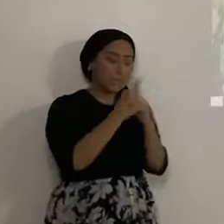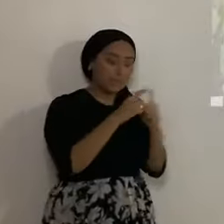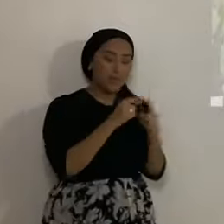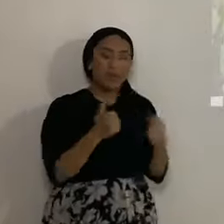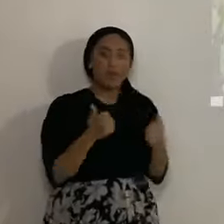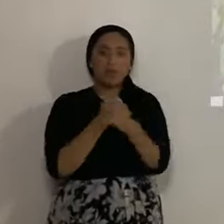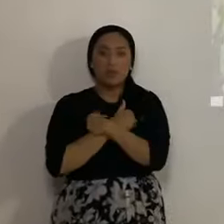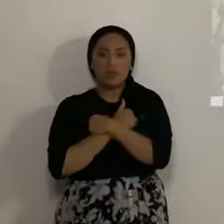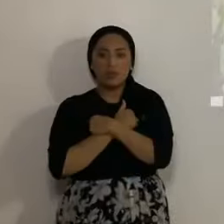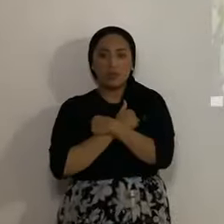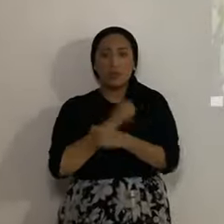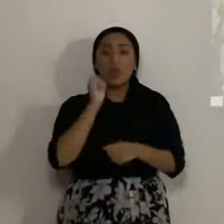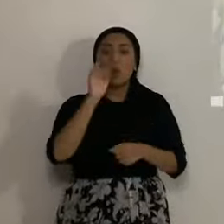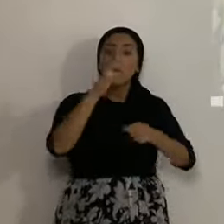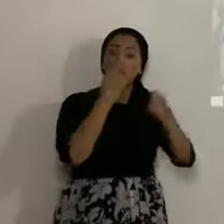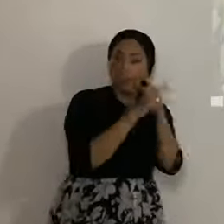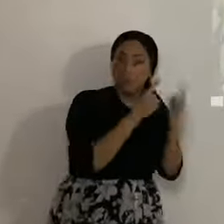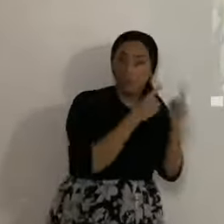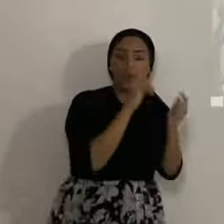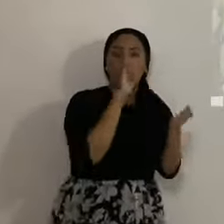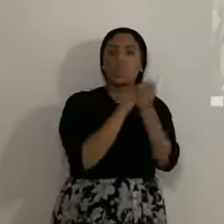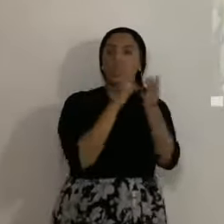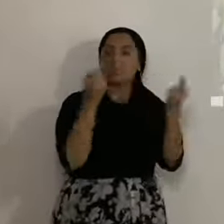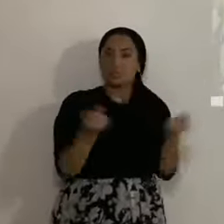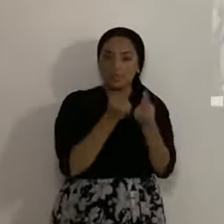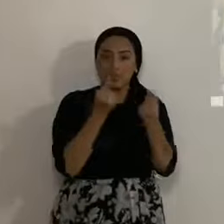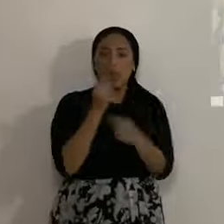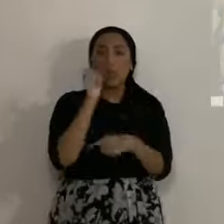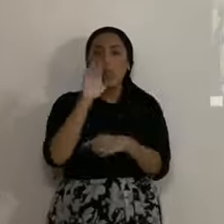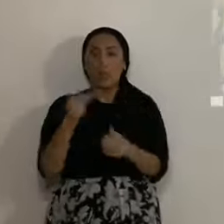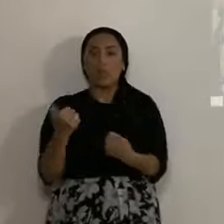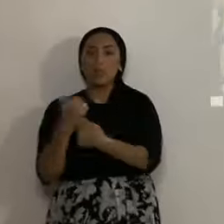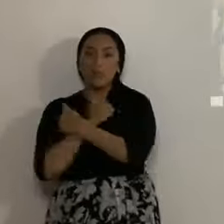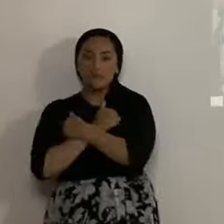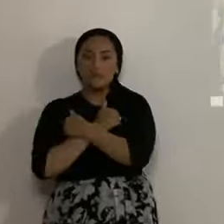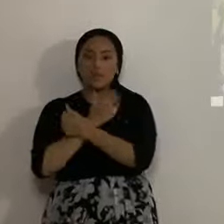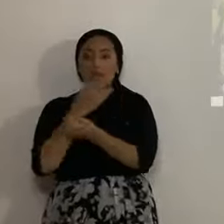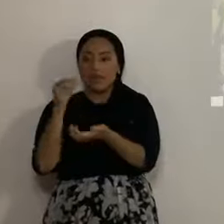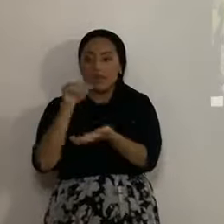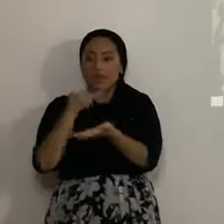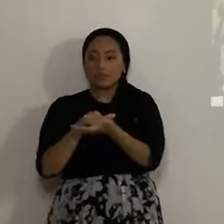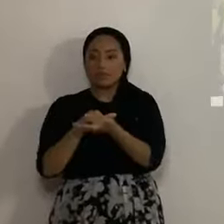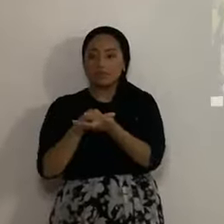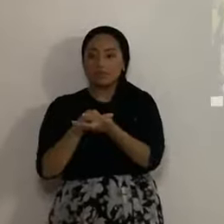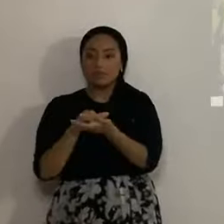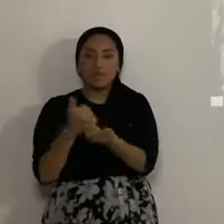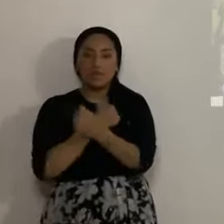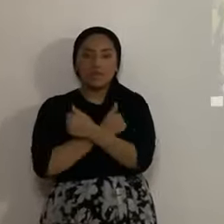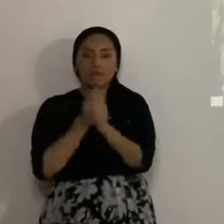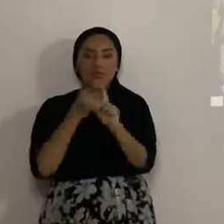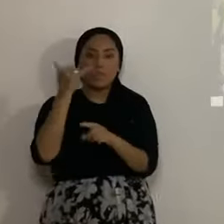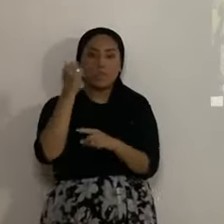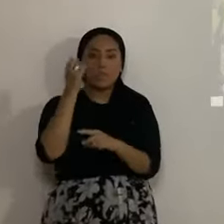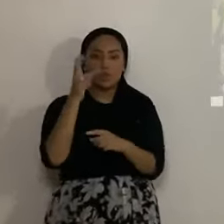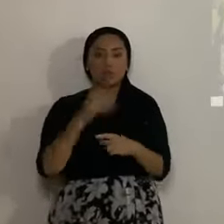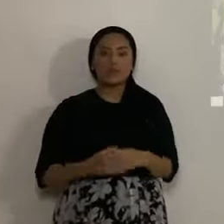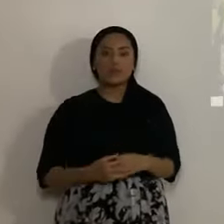amor, o se ataca y eso es pecado, o se ama y eso es el amor de Yahshua.